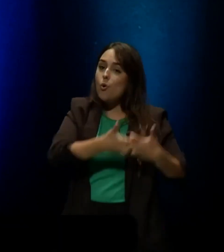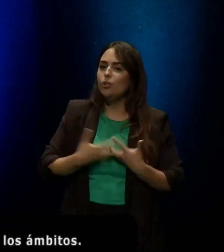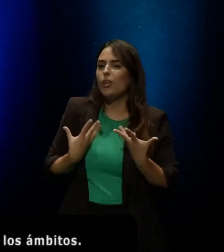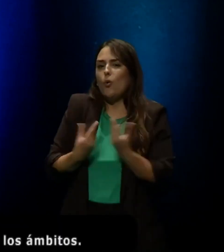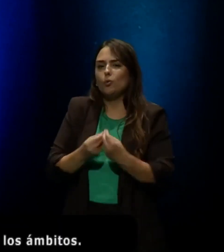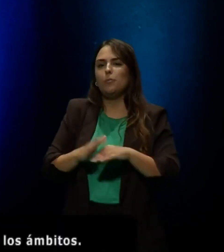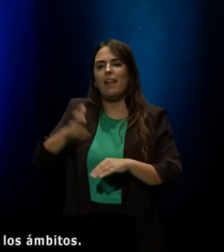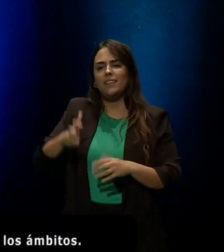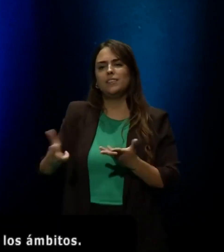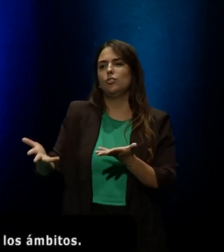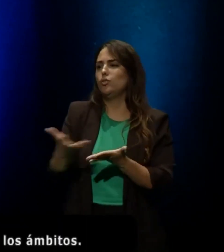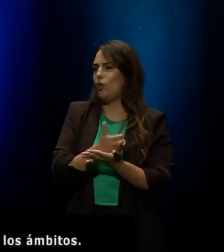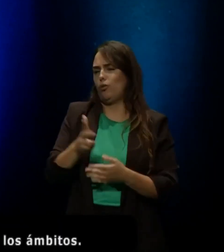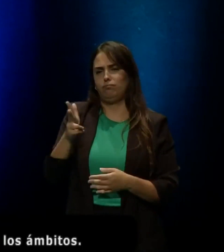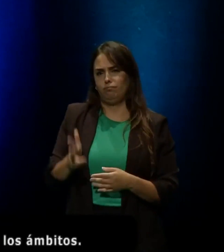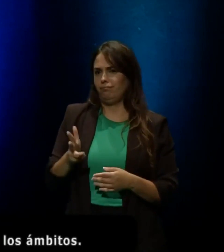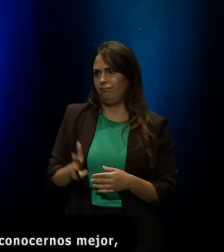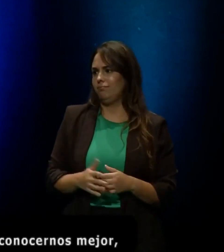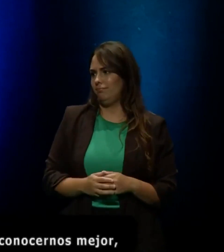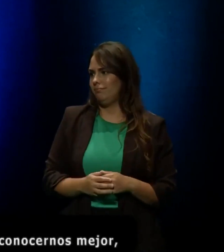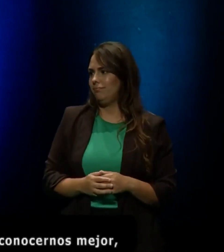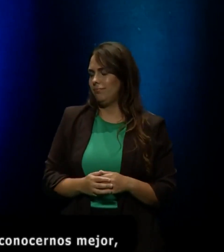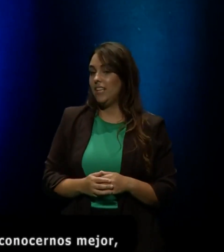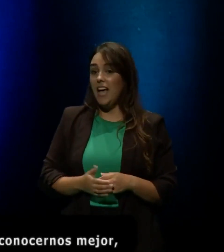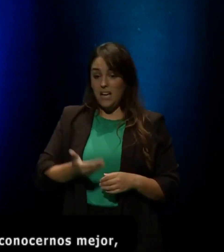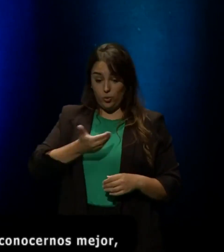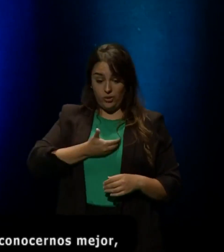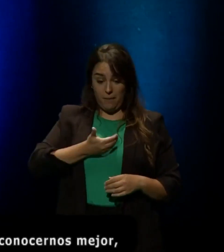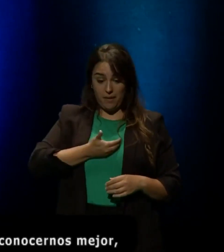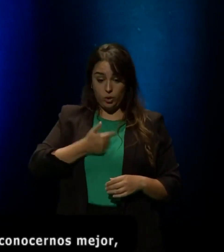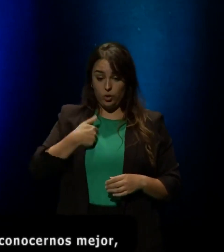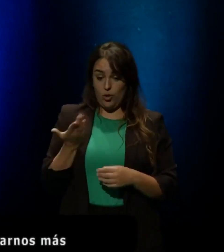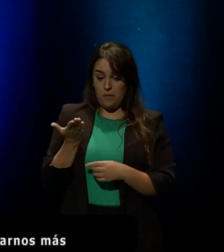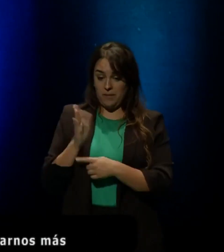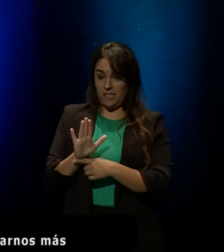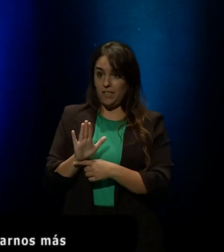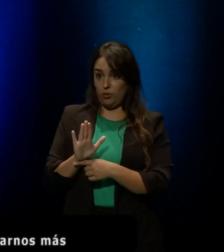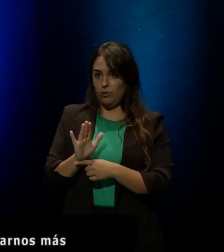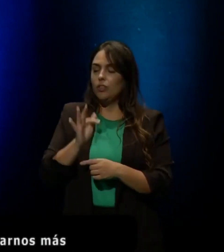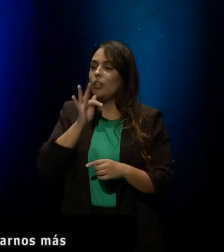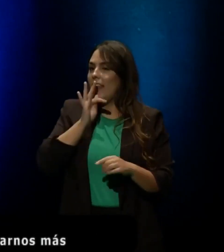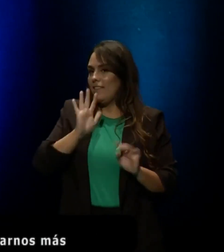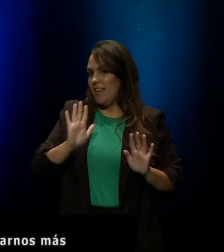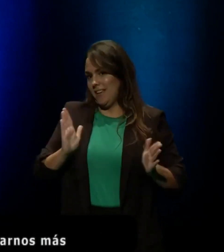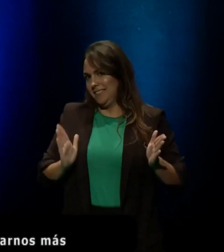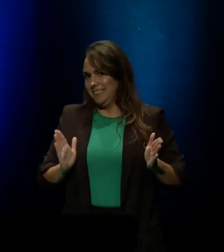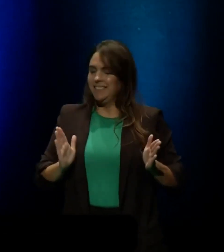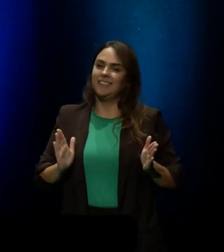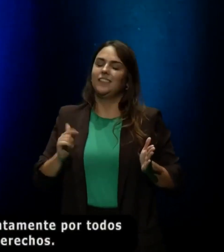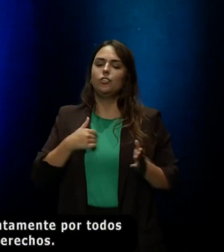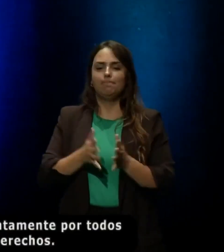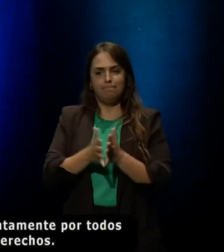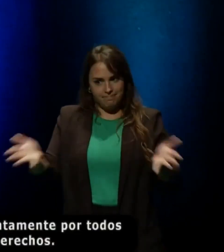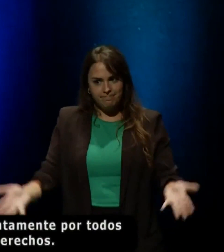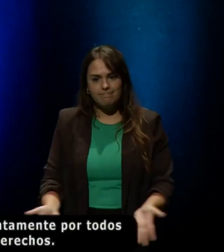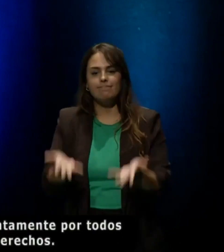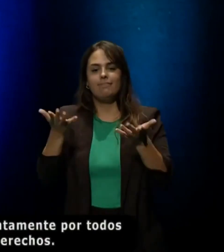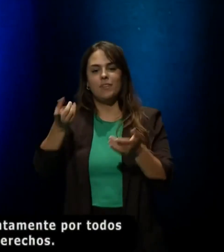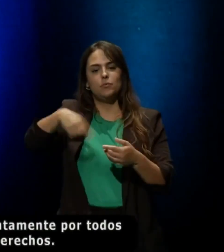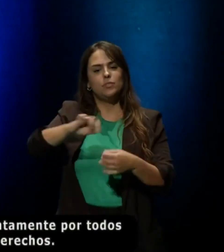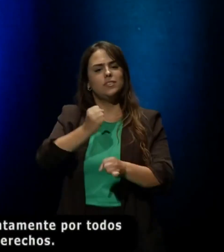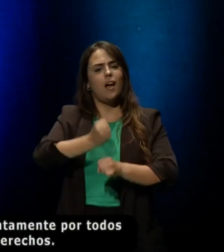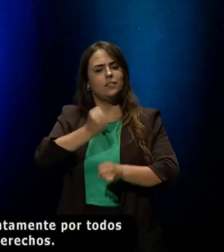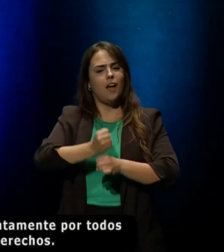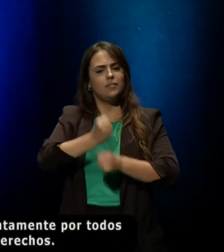los derechos. Desde el ayuntamiento, al que todavía represento hoy aquí, os aliento a continuar